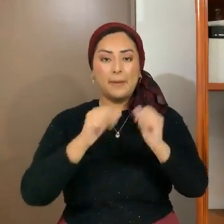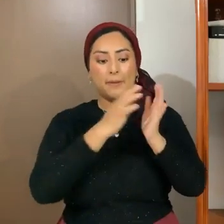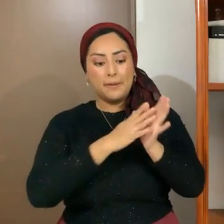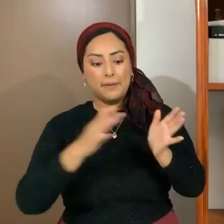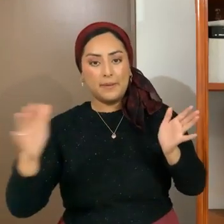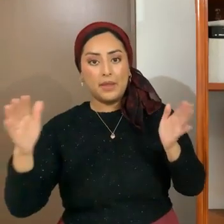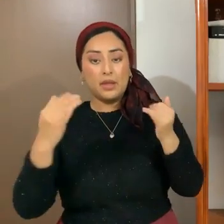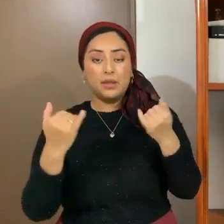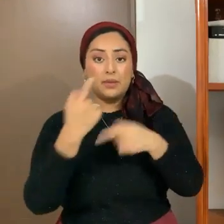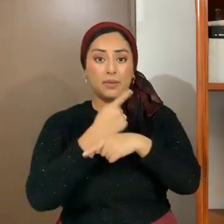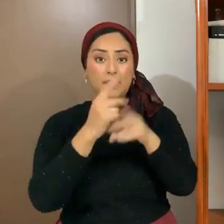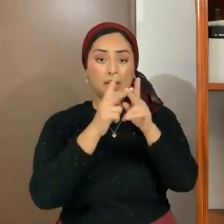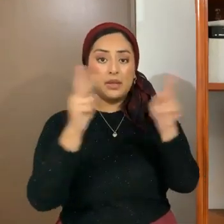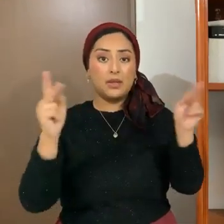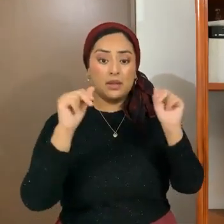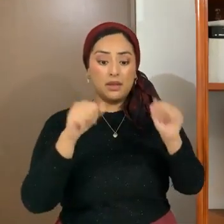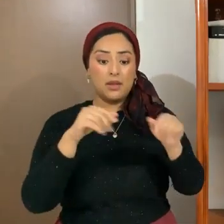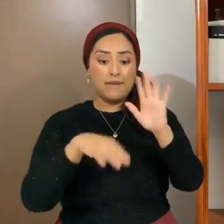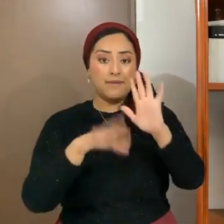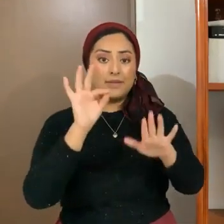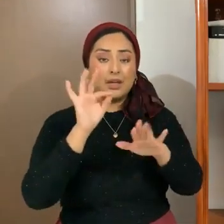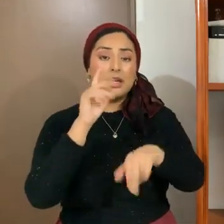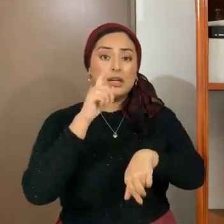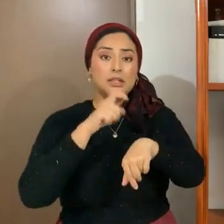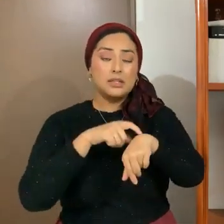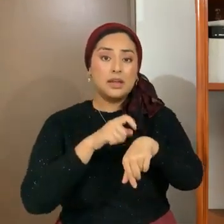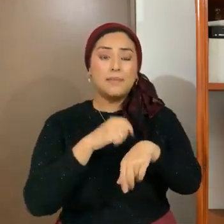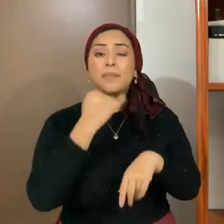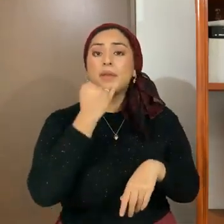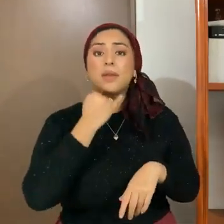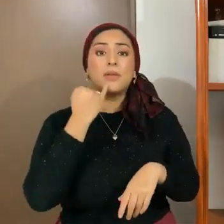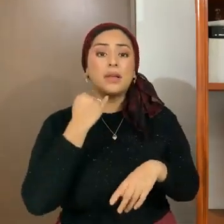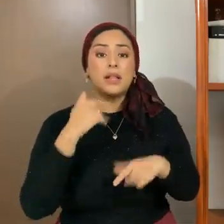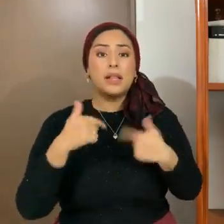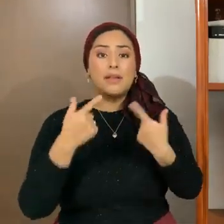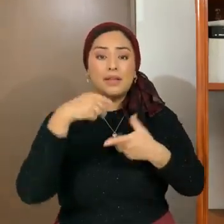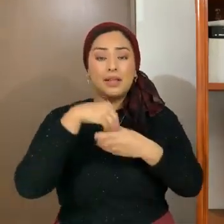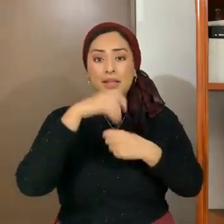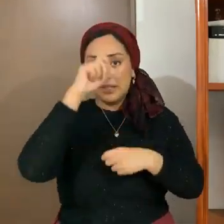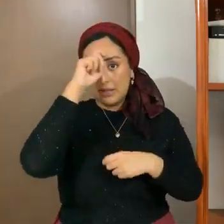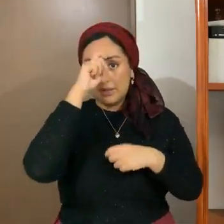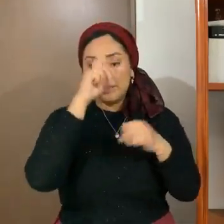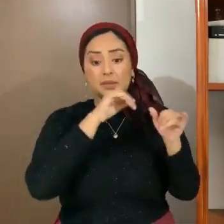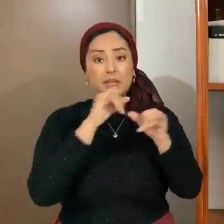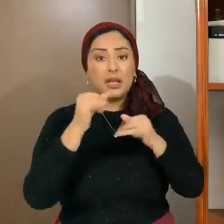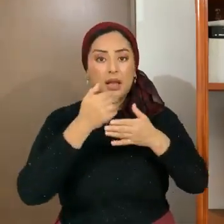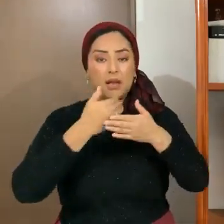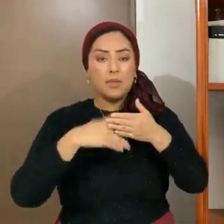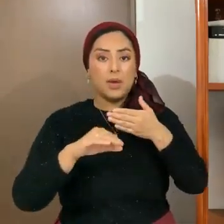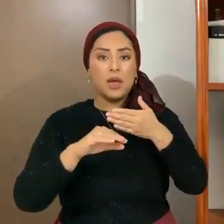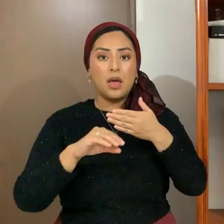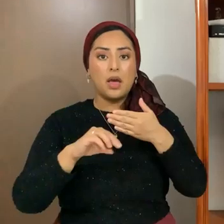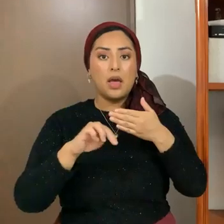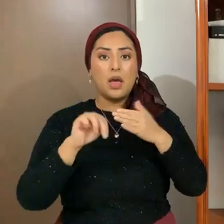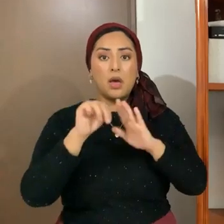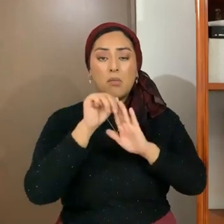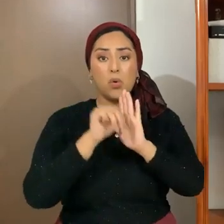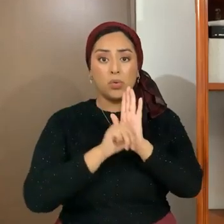esta parashá, podemos encontrar el tiempo de Israel en Egipto. También el nacimiento de